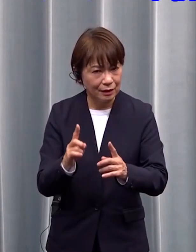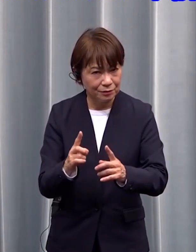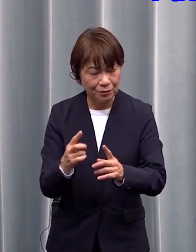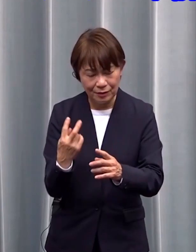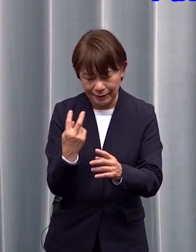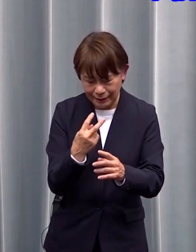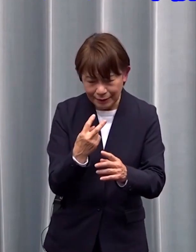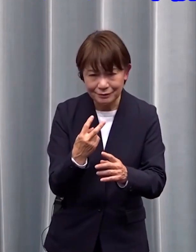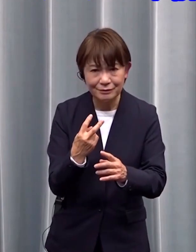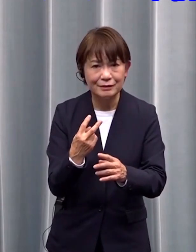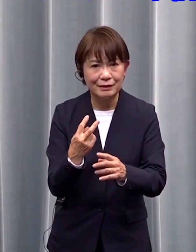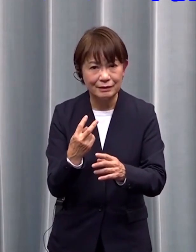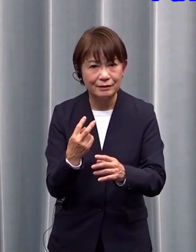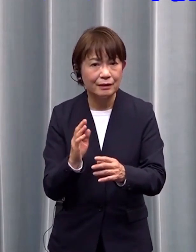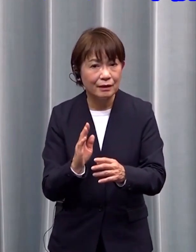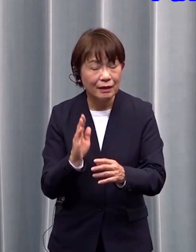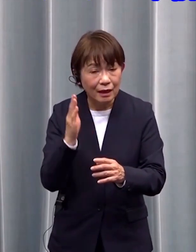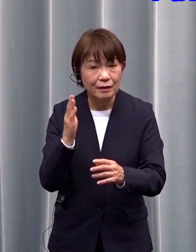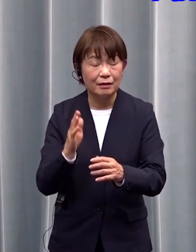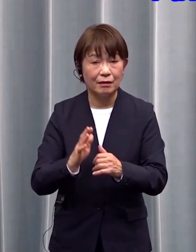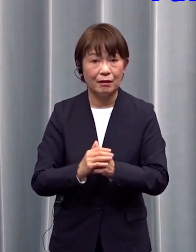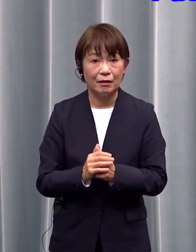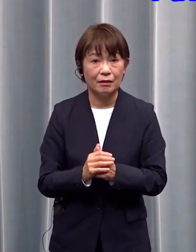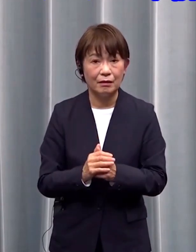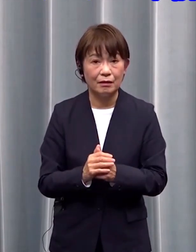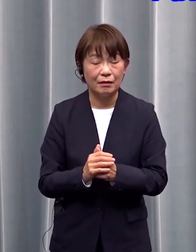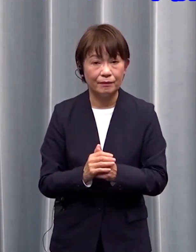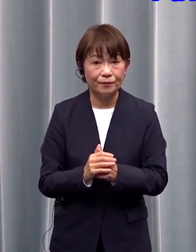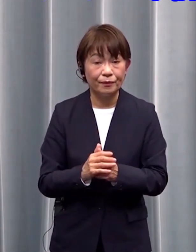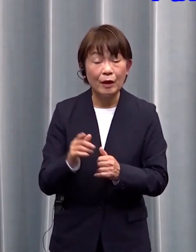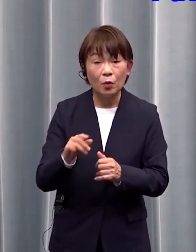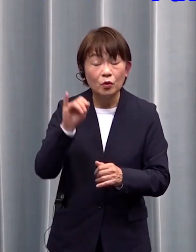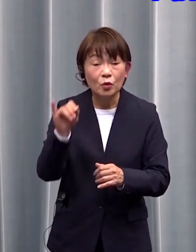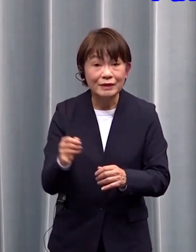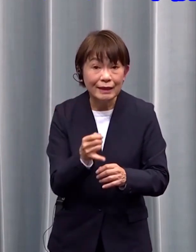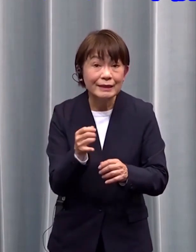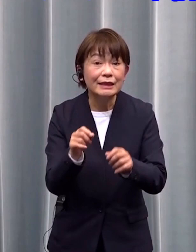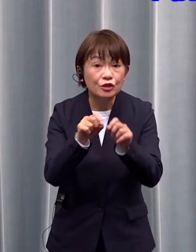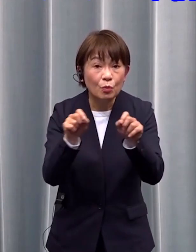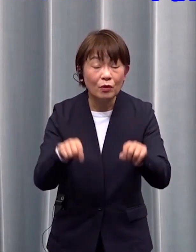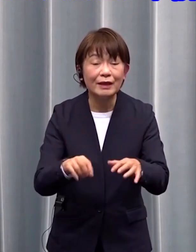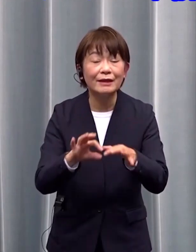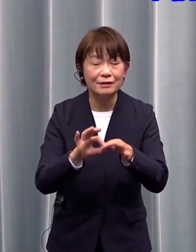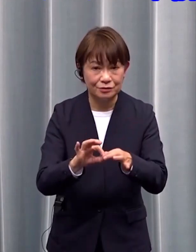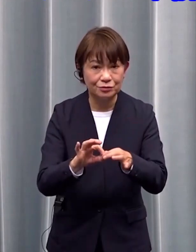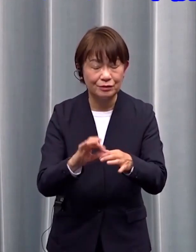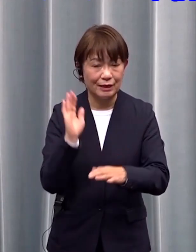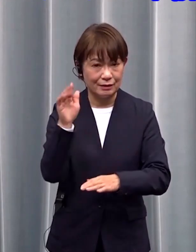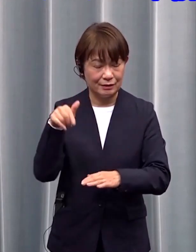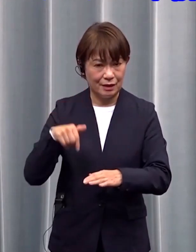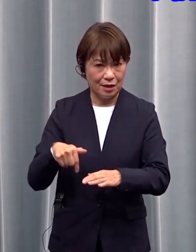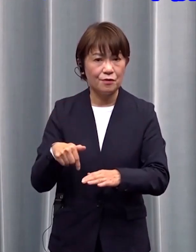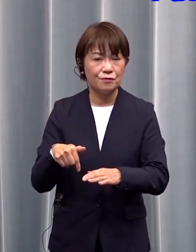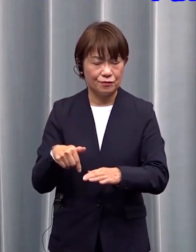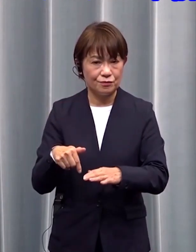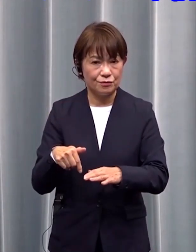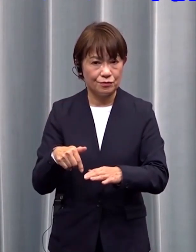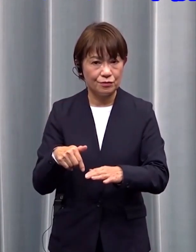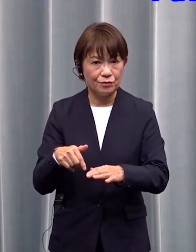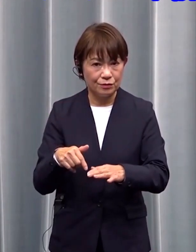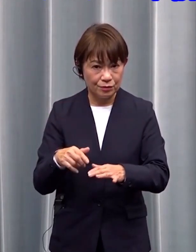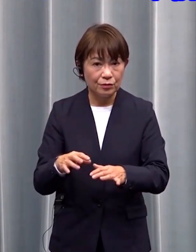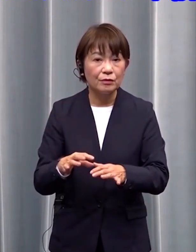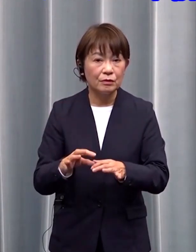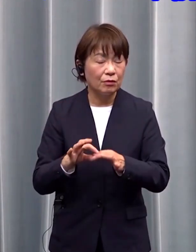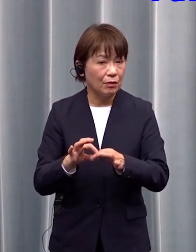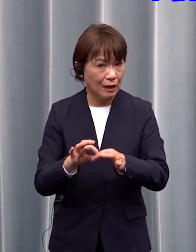元あのジャニーズ問題に関しては、政府の主体的な関与や調査が、まあ、どうしてもこれ、今の現状を見ると必